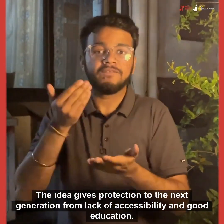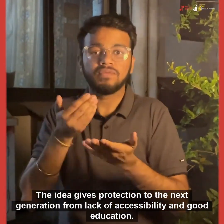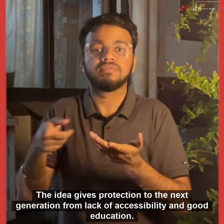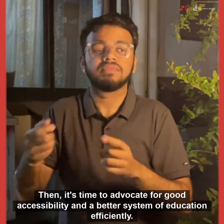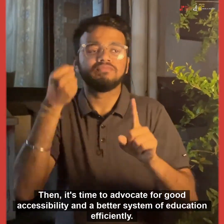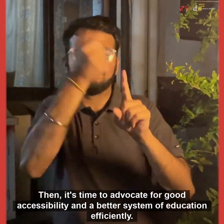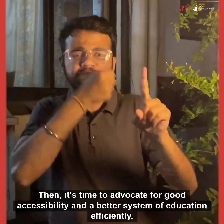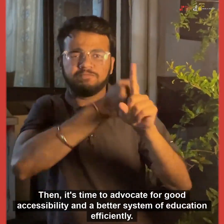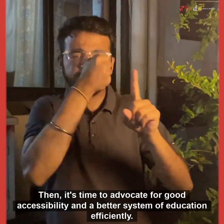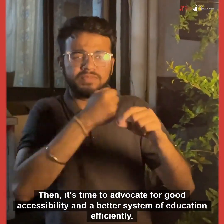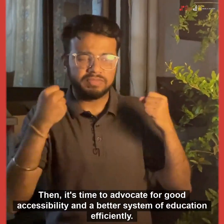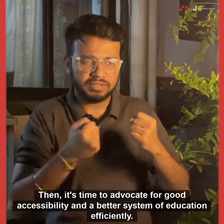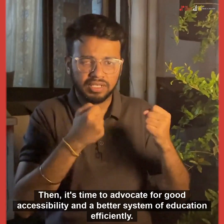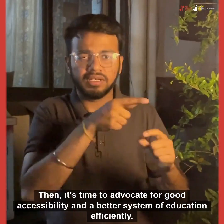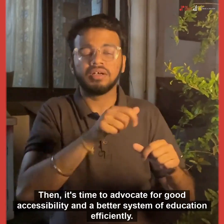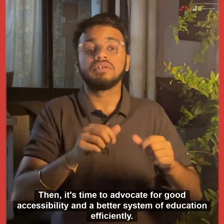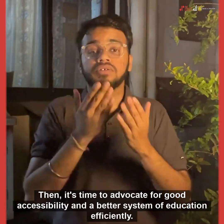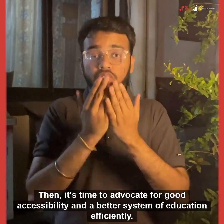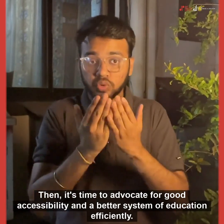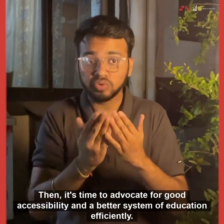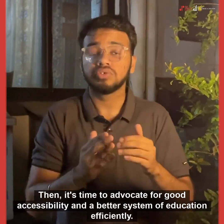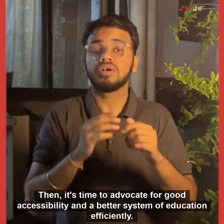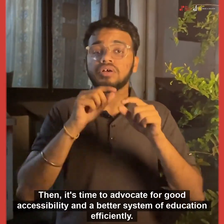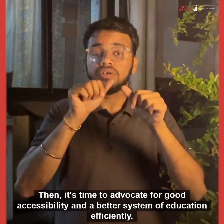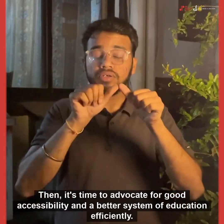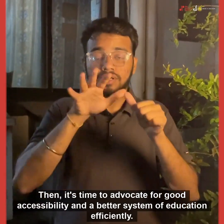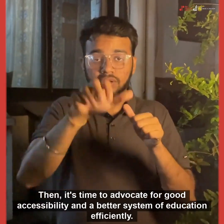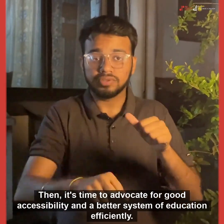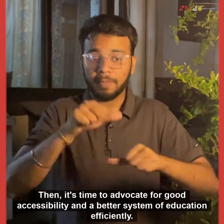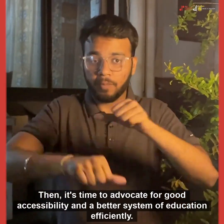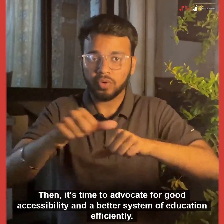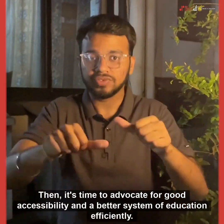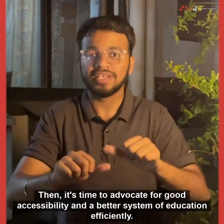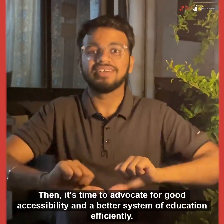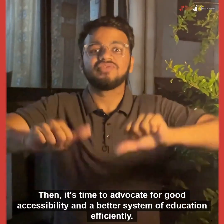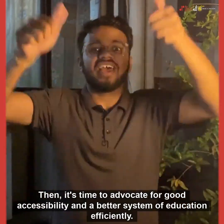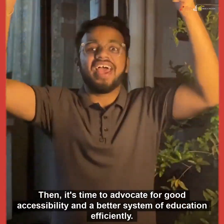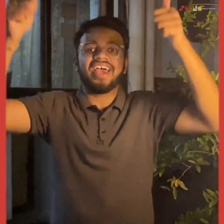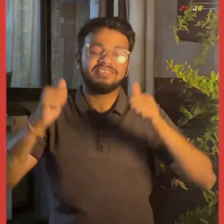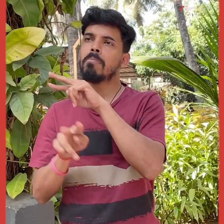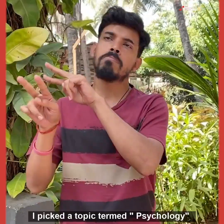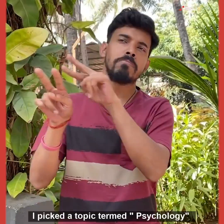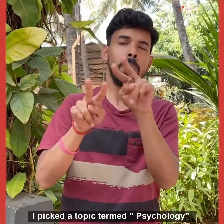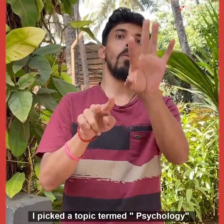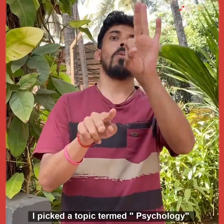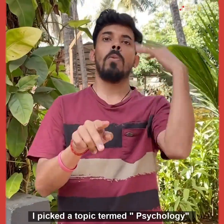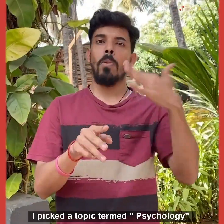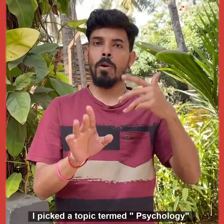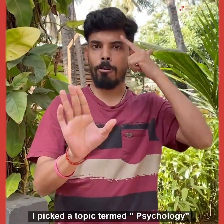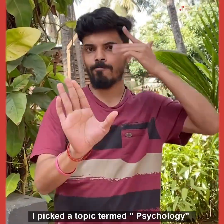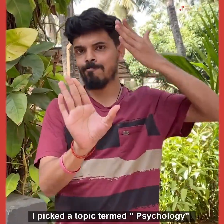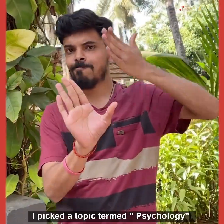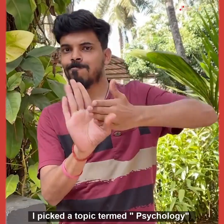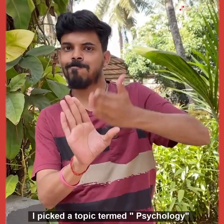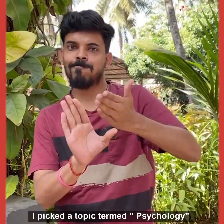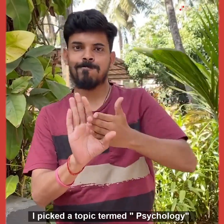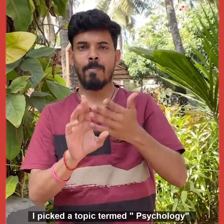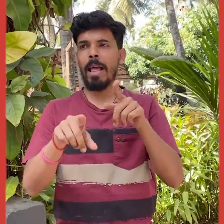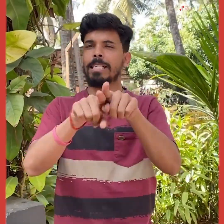तो वह सबको मदद कर सकती है। और ऐसे ही हम अपनी पढ़ाई के लिए और एडवोकेसी करके हम सुगम्यता प्राप्त कर सकते हैं। मुझे